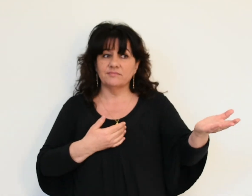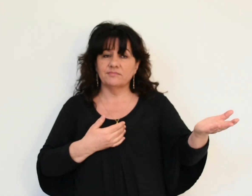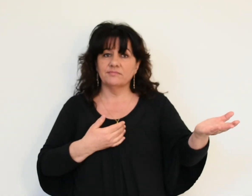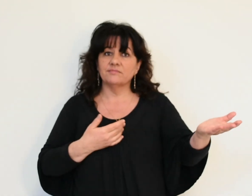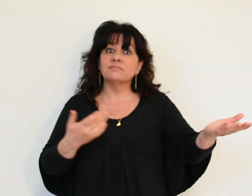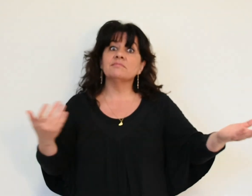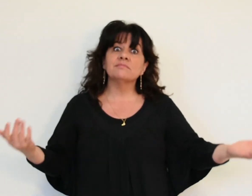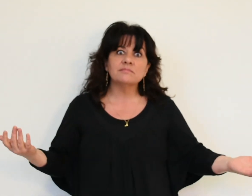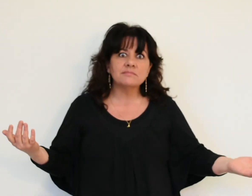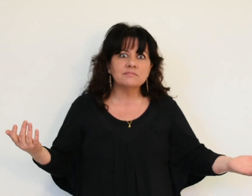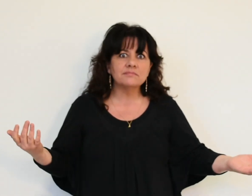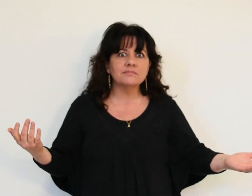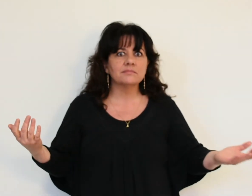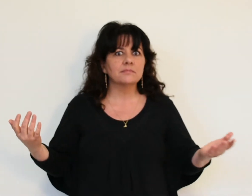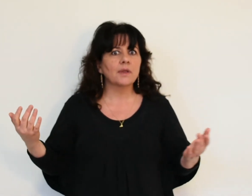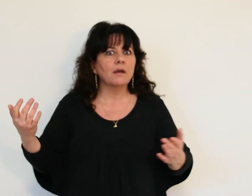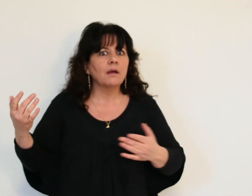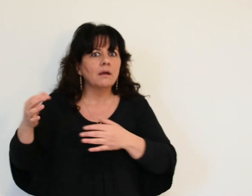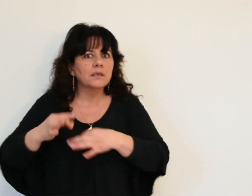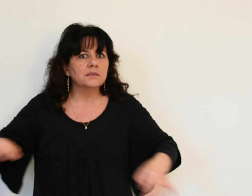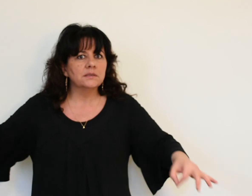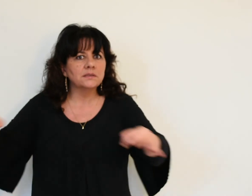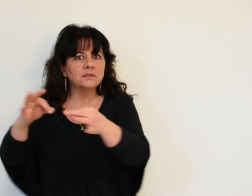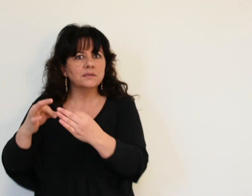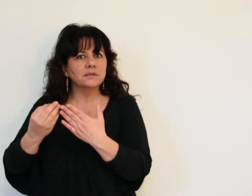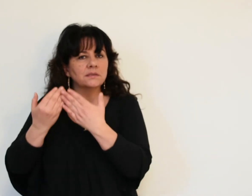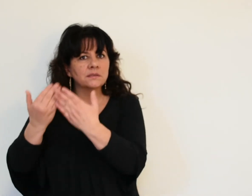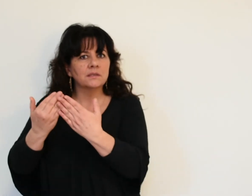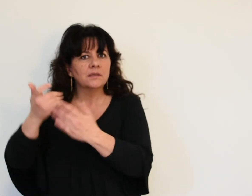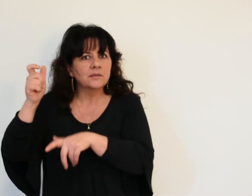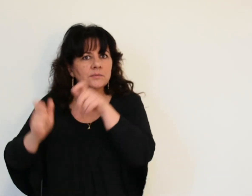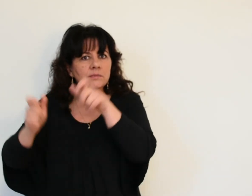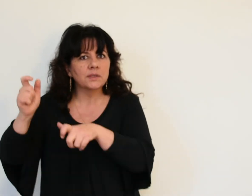À ces mots, dans la synagogue, tous devinrent furieux.